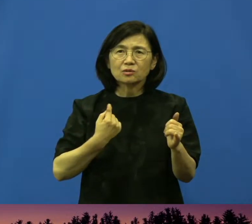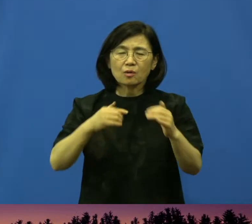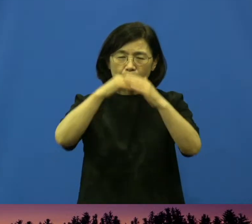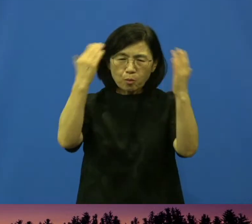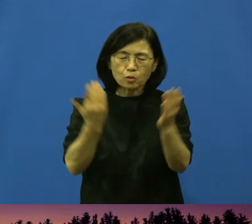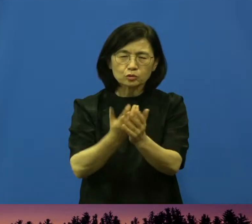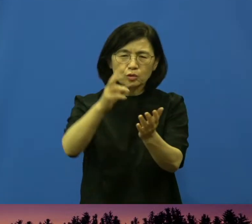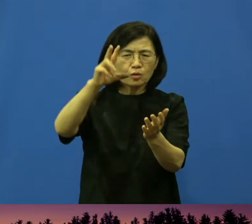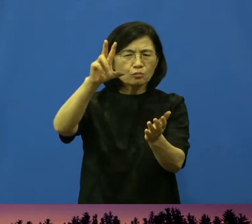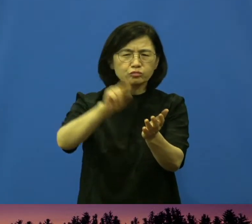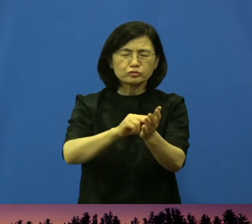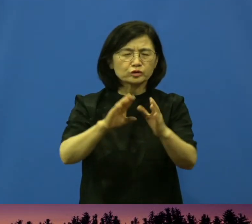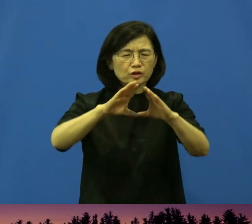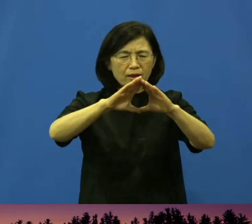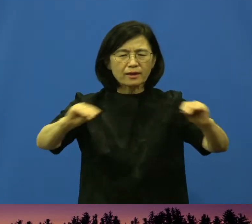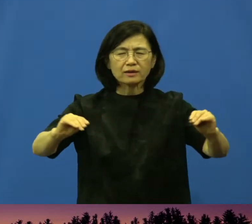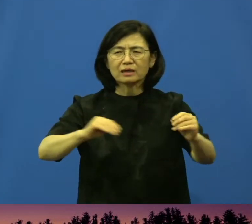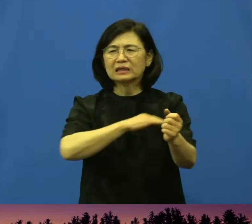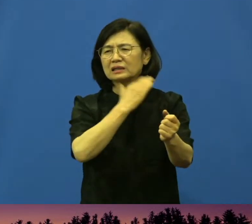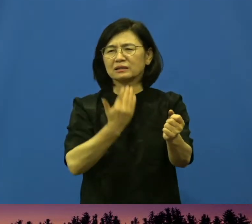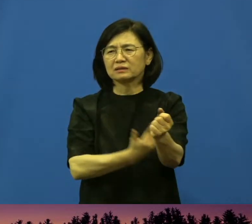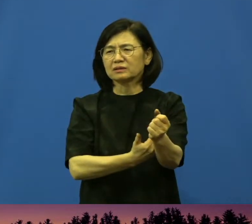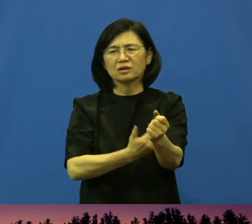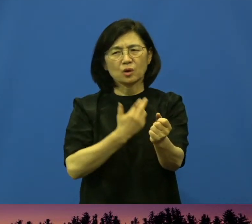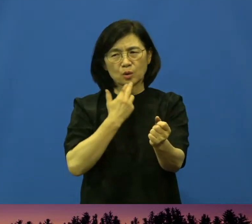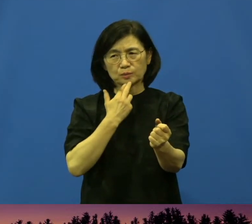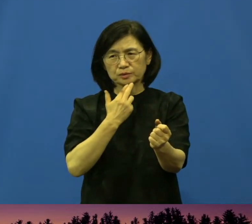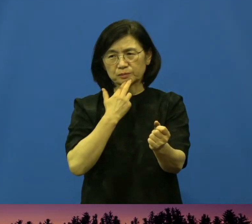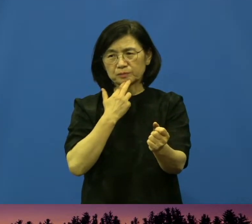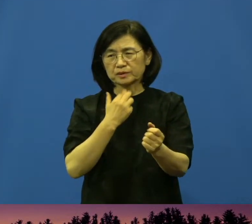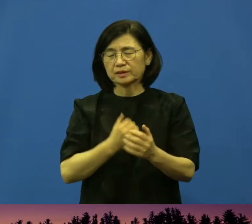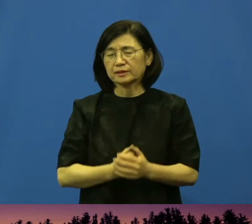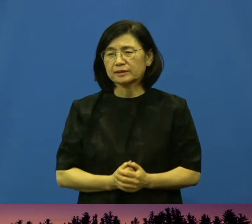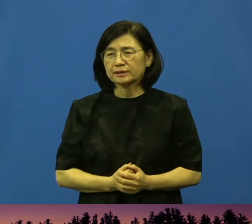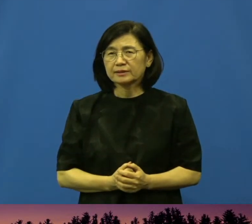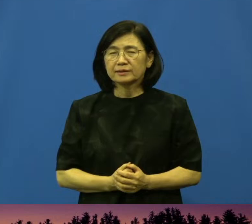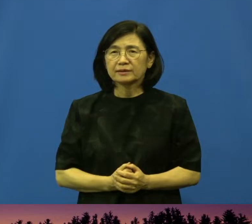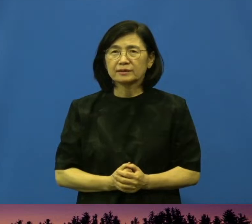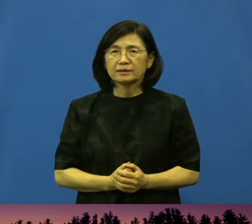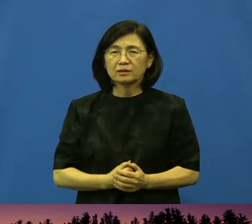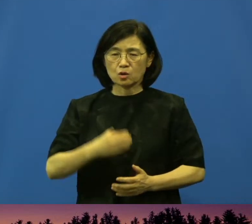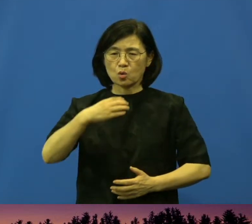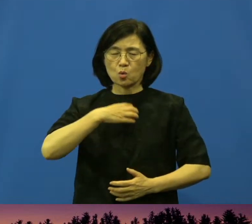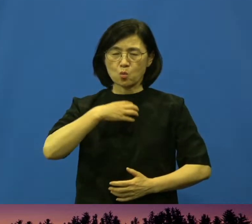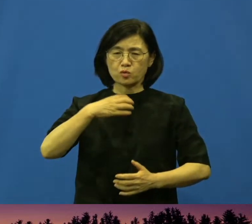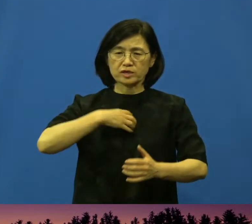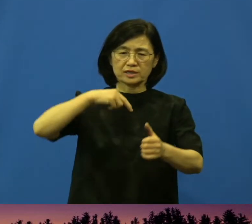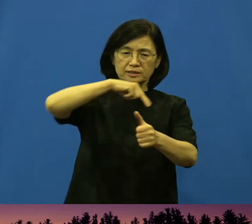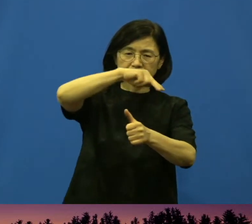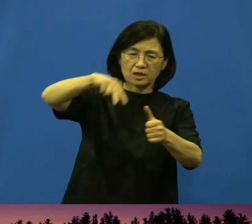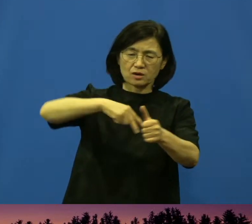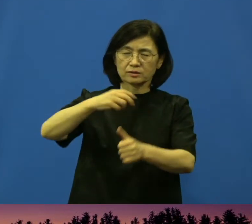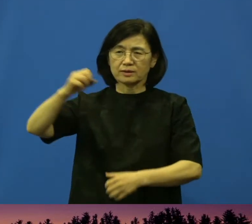통제할 수 있는 능력이 우리에게 없는 존재라는 거예요. 이렇게 갑자기 닥치는 거예요. 그래서 내가 의지했는데 절대 그건 안 무너질 것